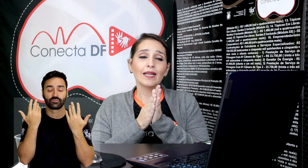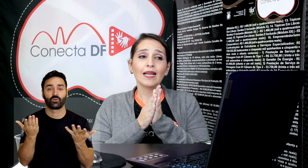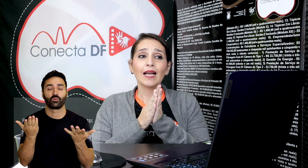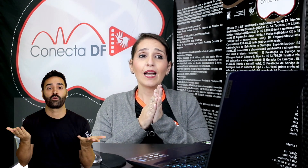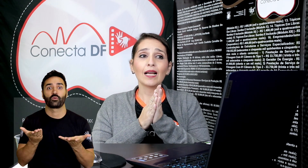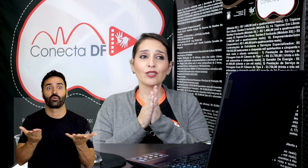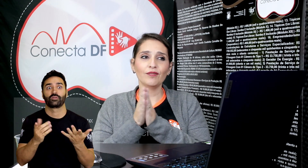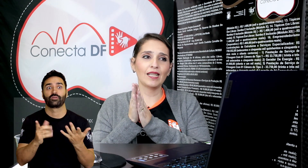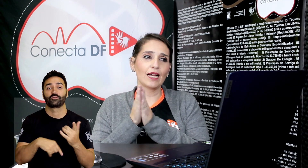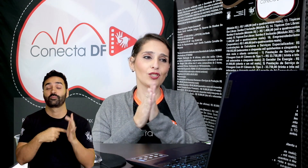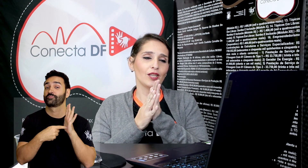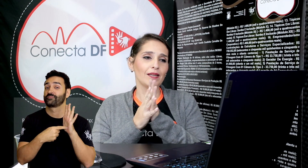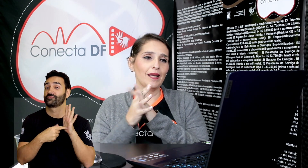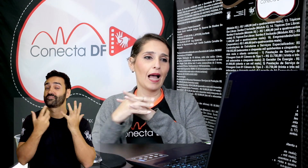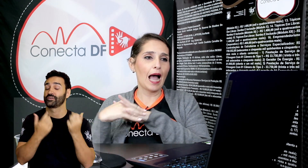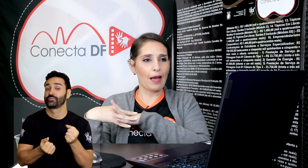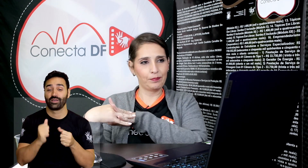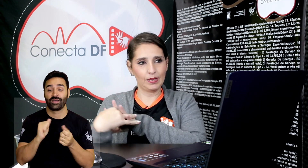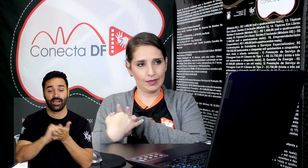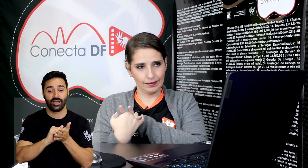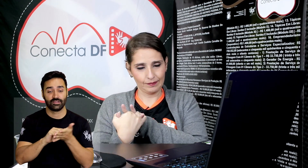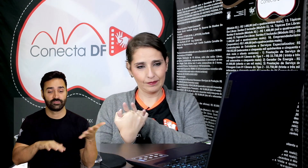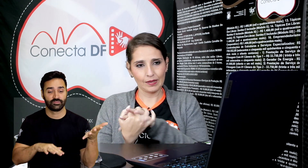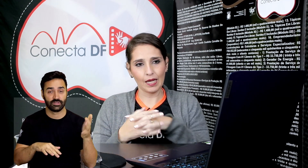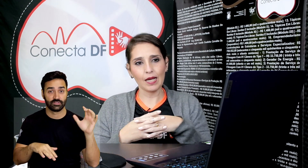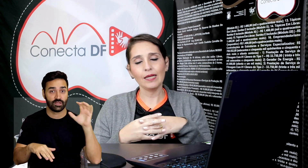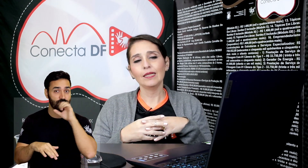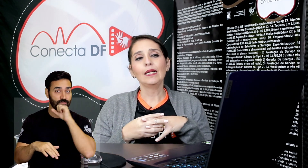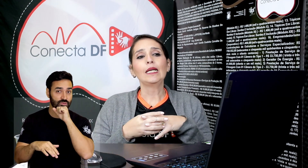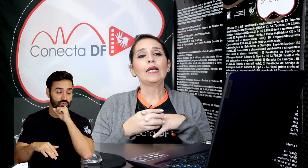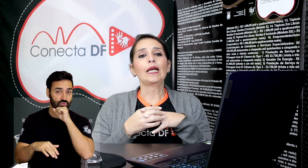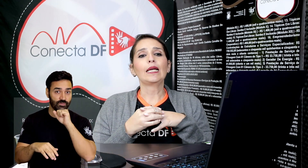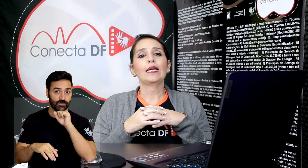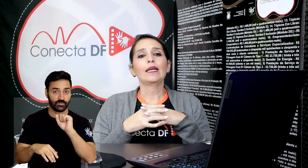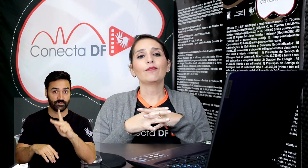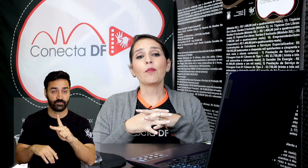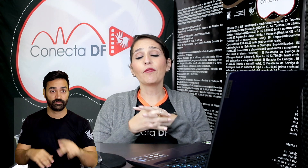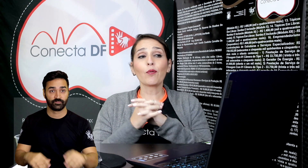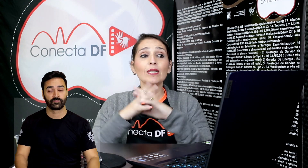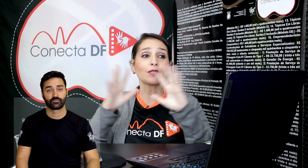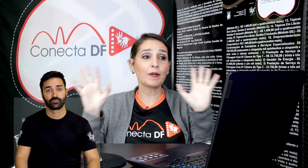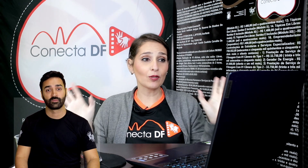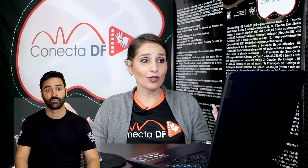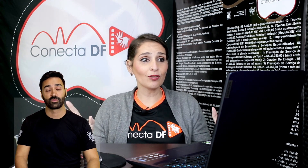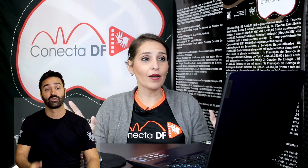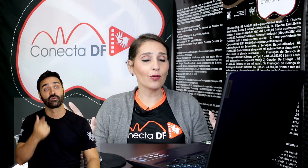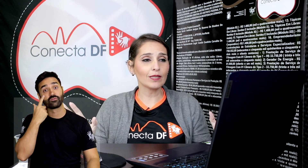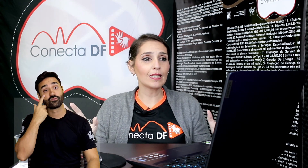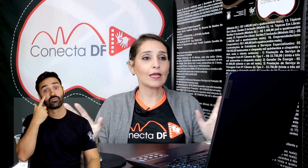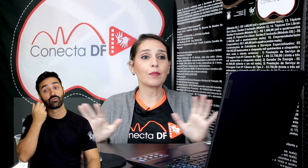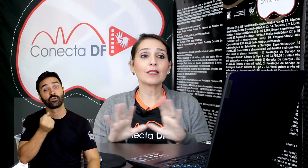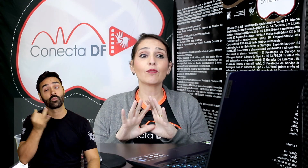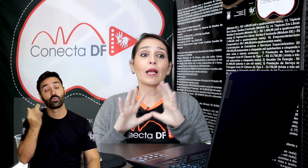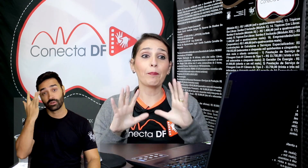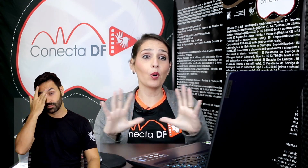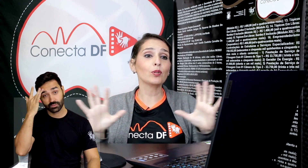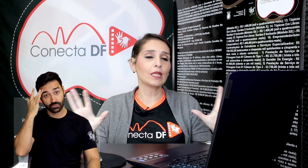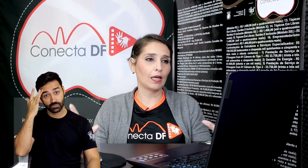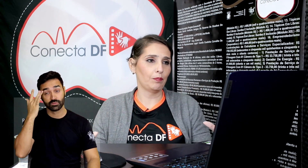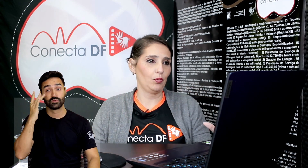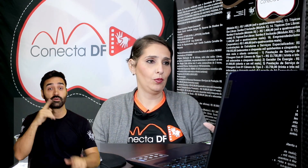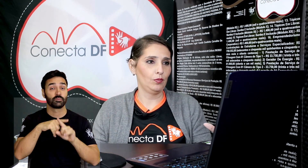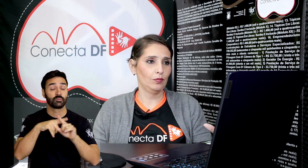uma atividade rápida, tá? Vamos ver quantas pessoas a gente vai conseguir, mas eu vou dar